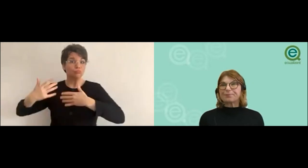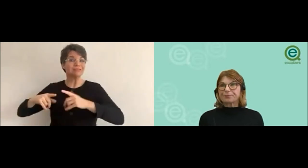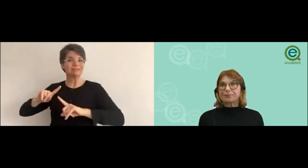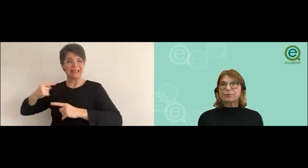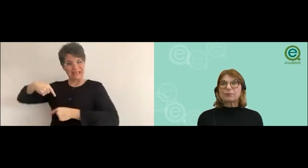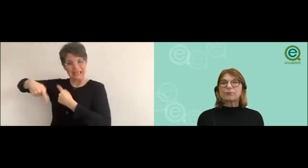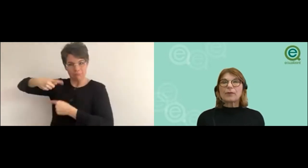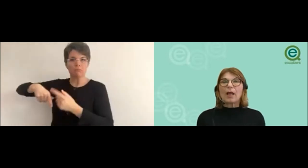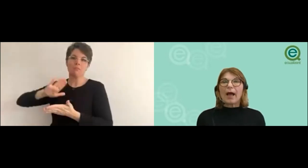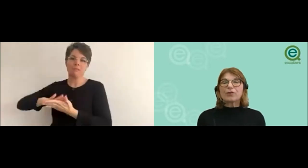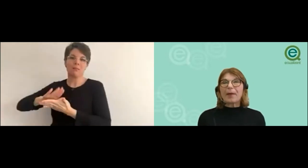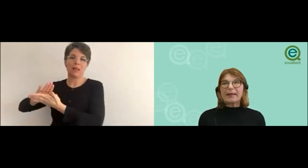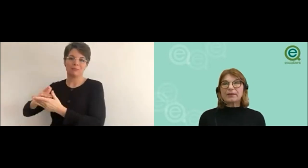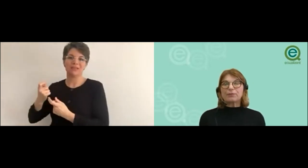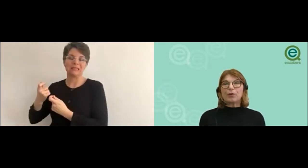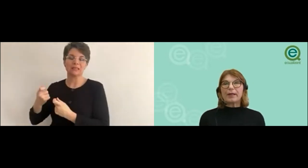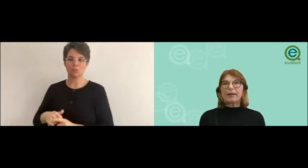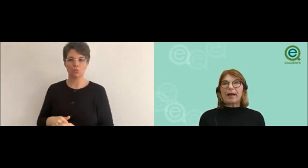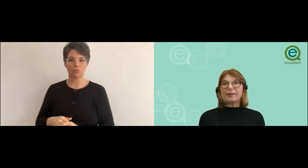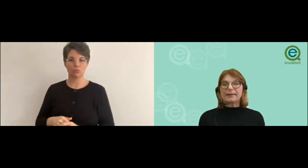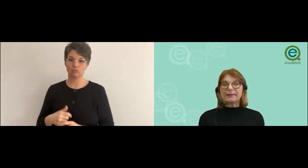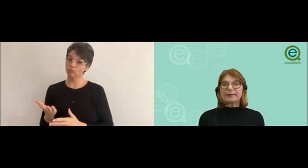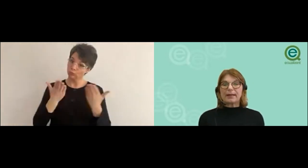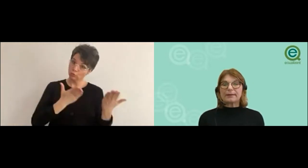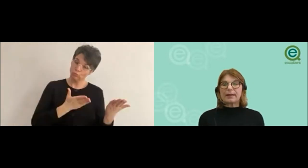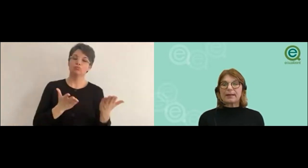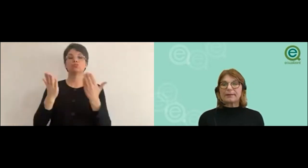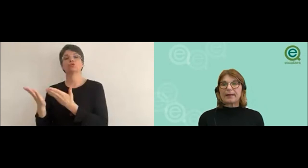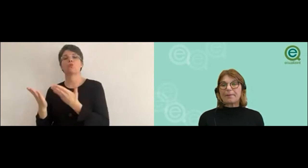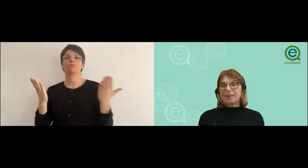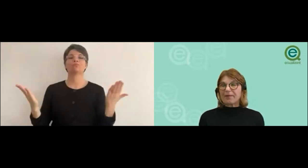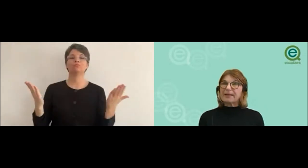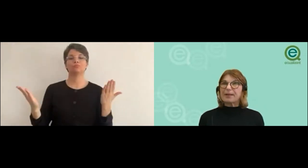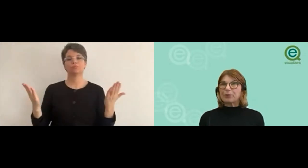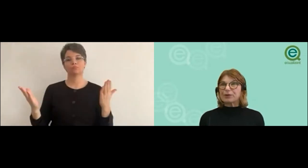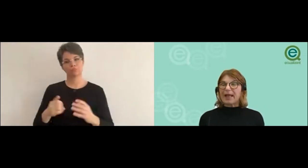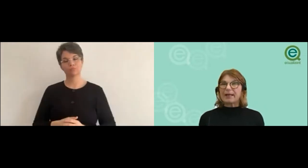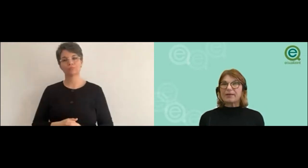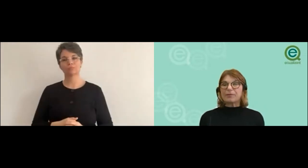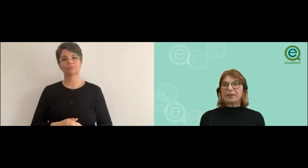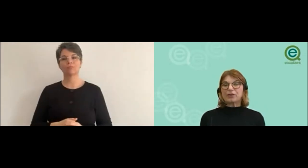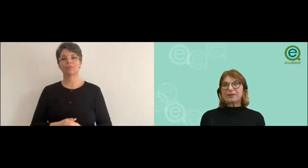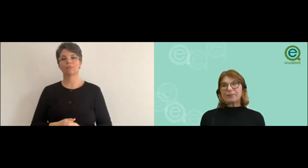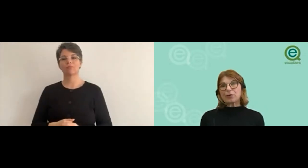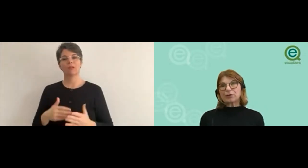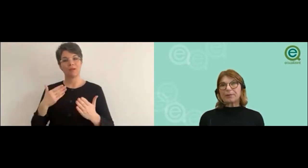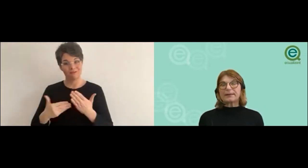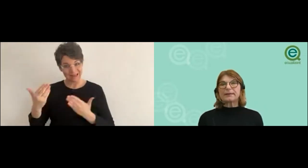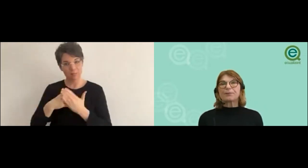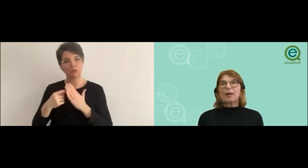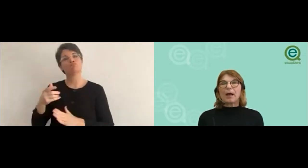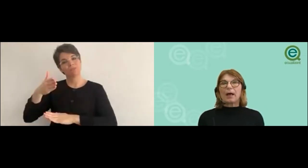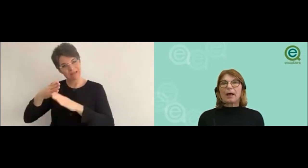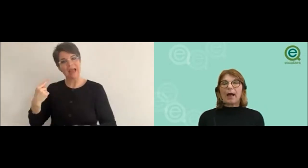finanzieren. Also beides ist möglich, aber der Weiterbildungsteil ist praktisch auf